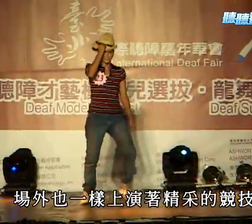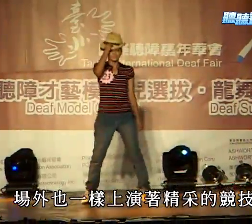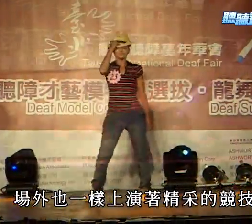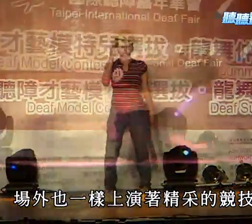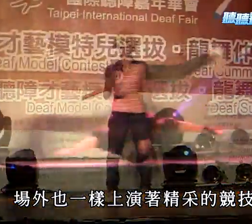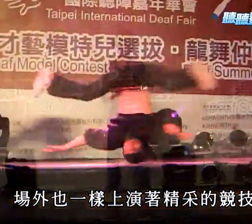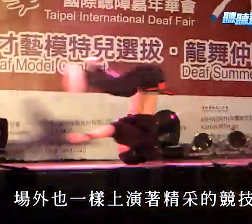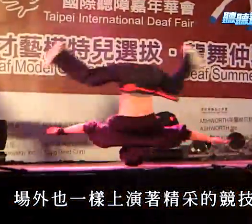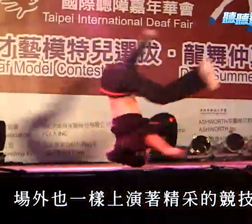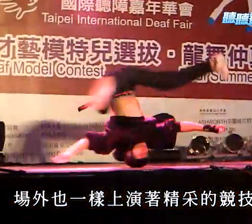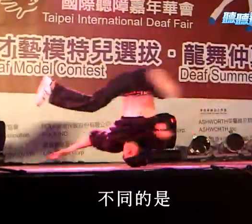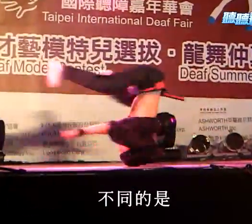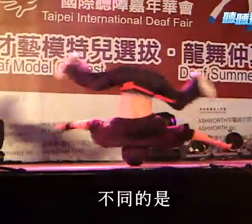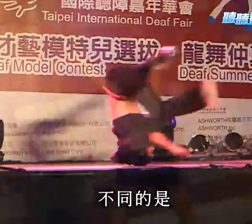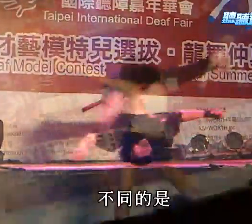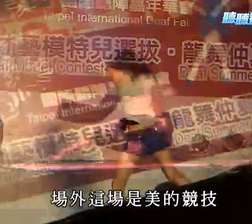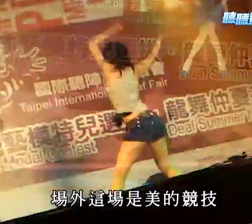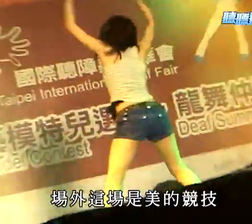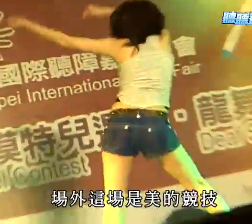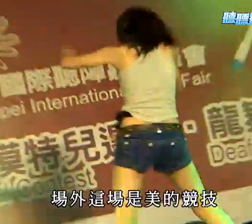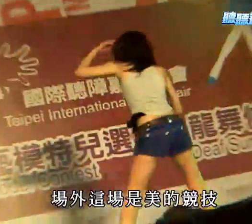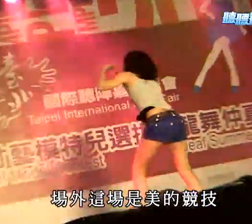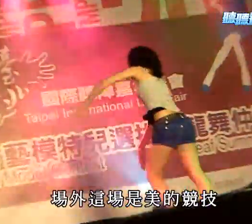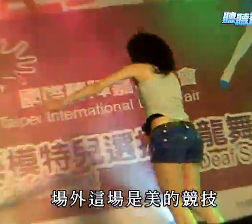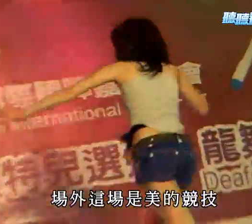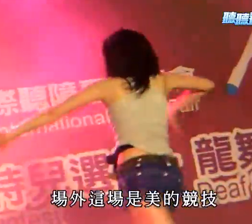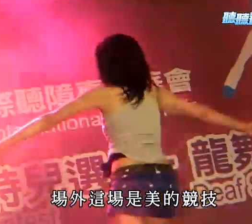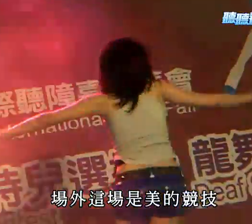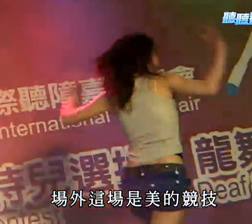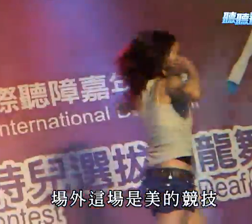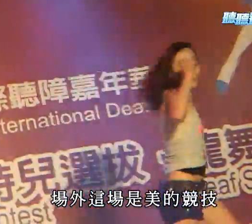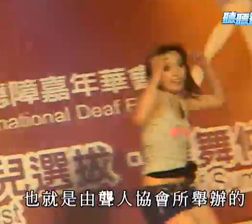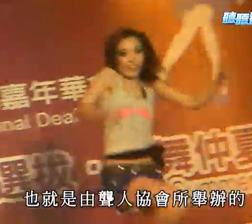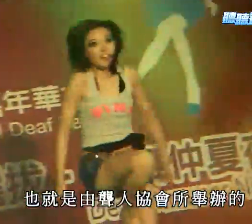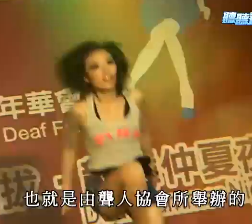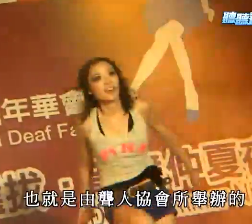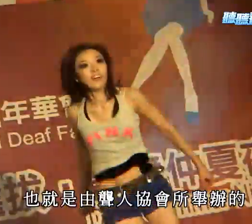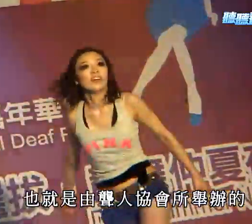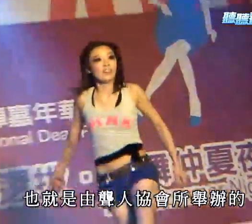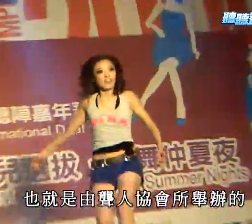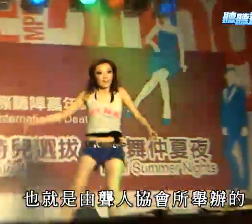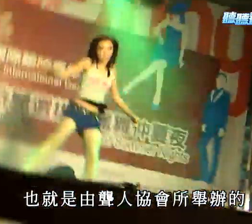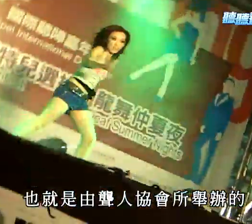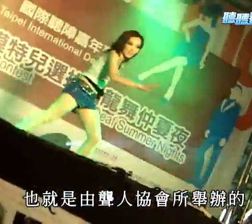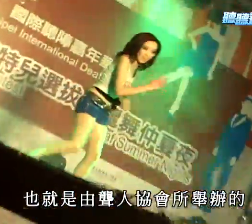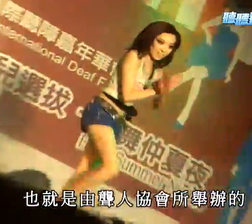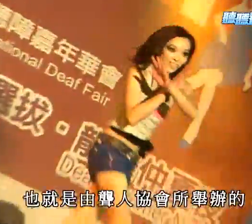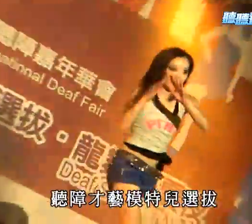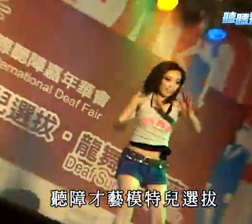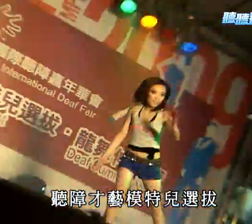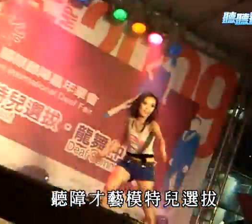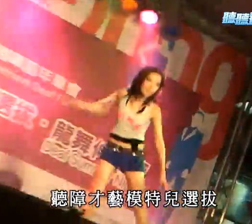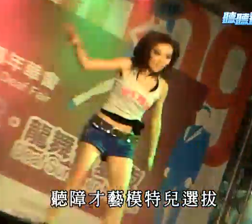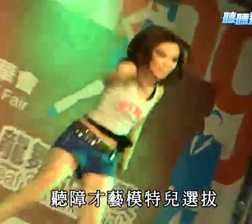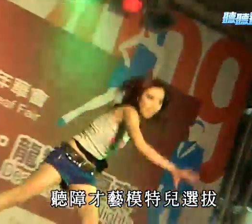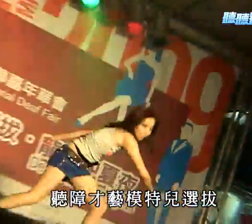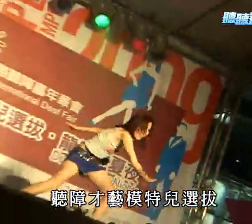竞技。不同的是，场外这场是美的竞技，也就是由聋人协会所举办的听障才艺模特儿选